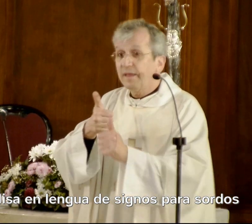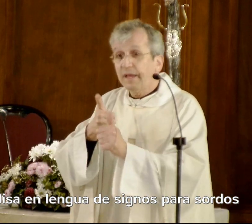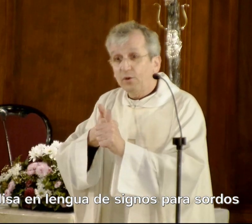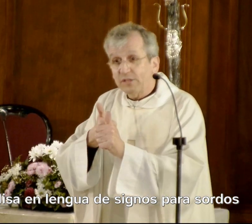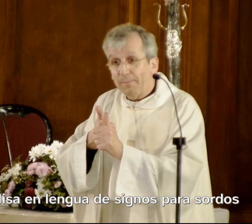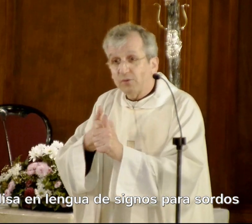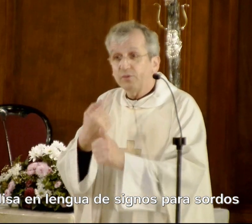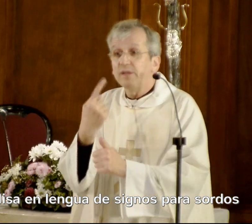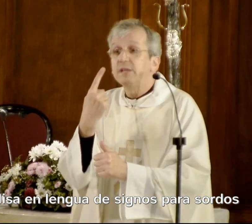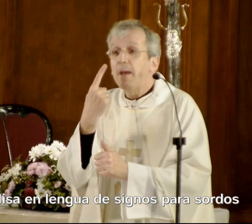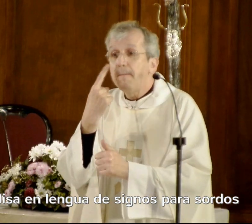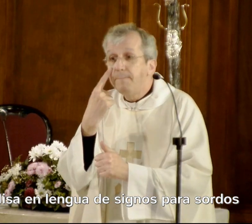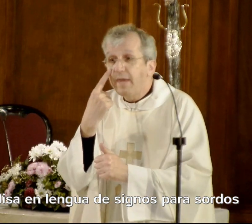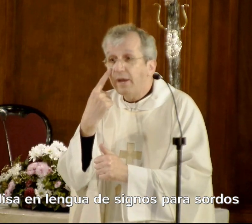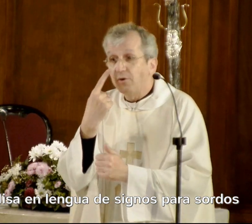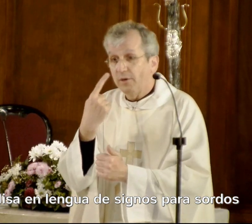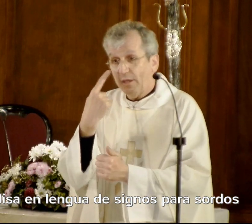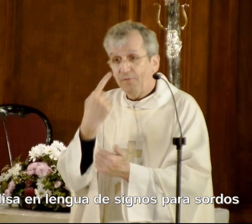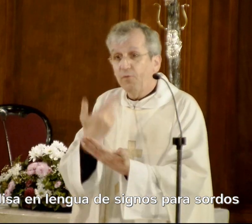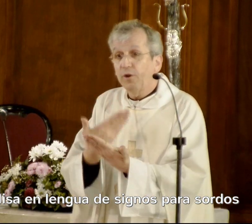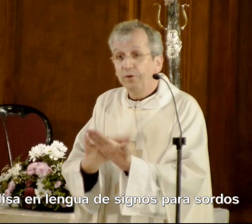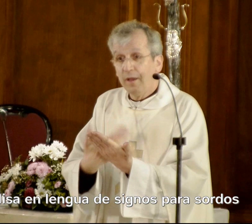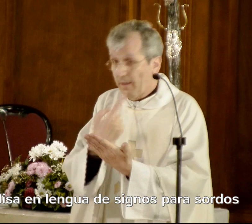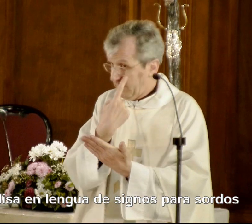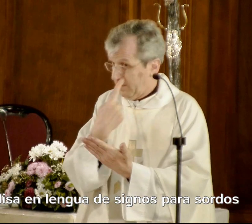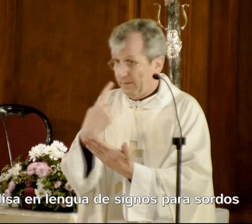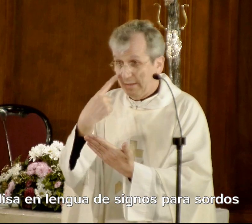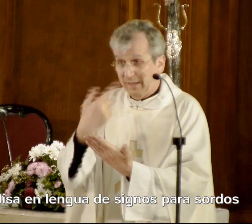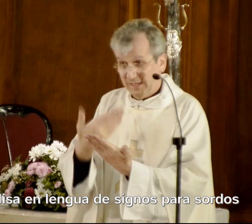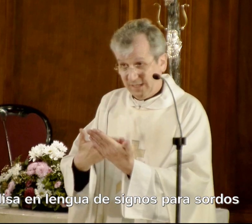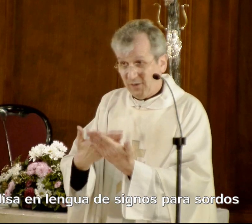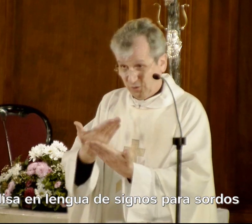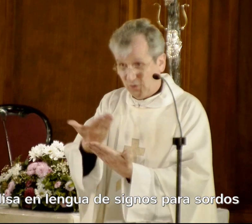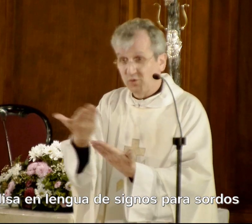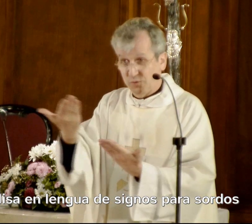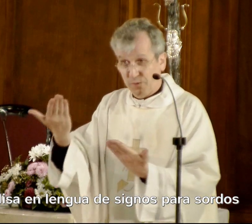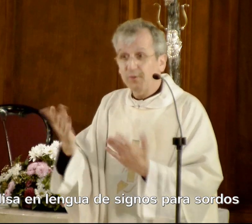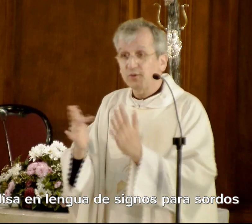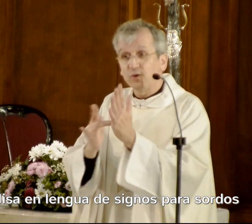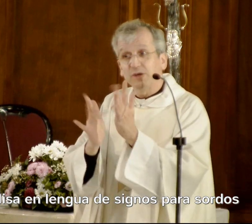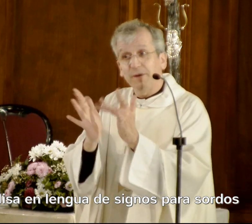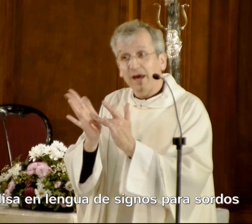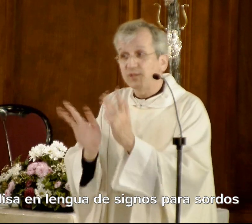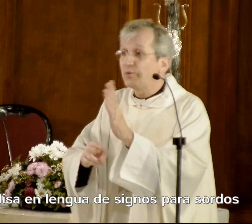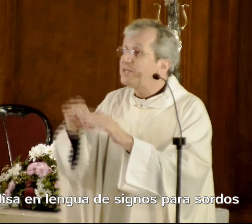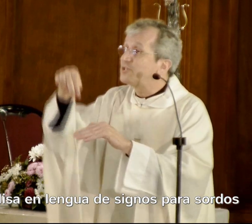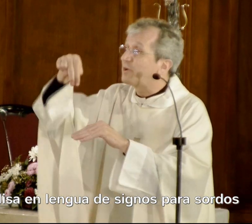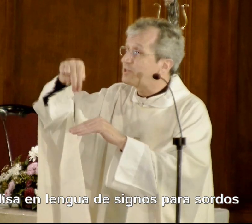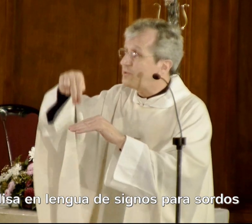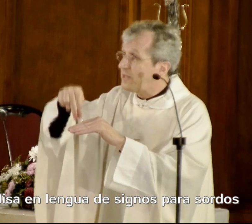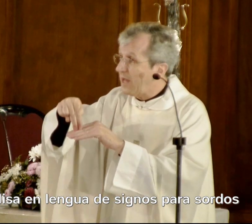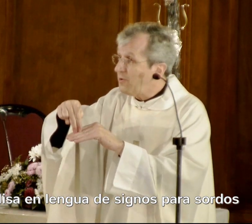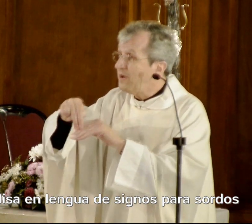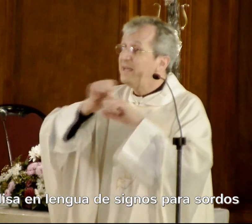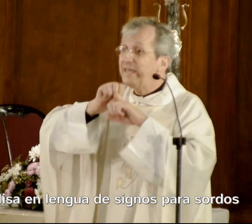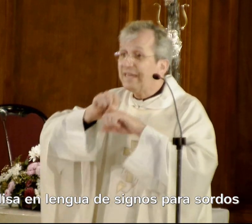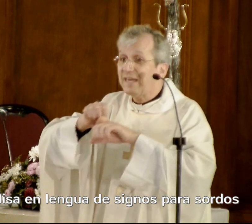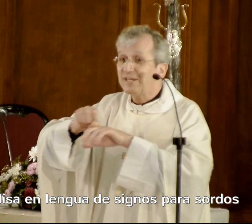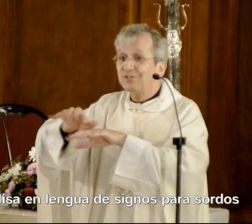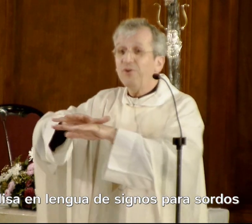que los apóstoles vieron y fueron testigos con sus propios ojos de ver a Jesucristo resucitado, y que eso